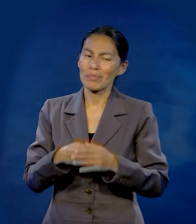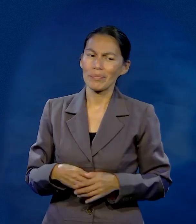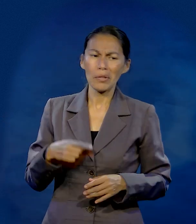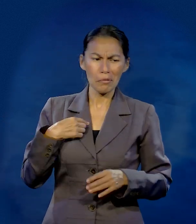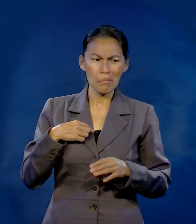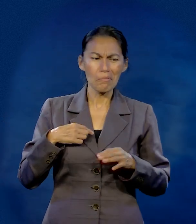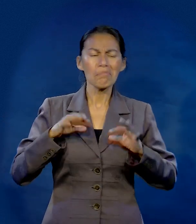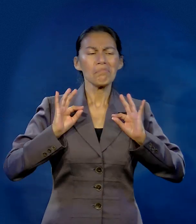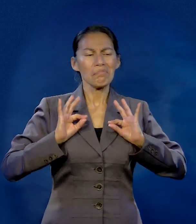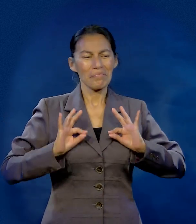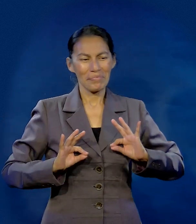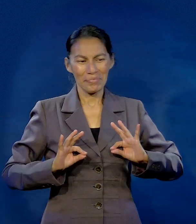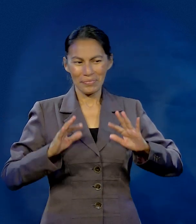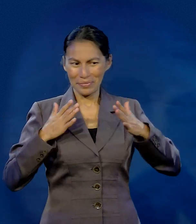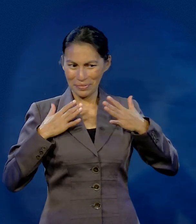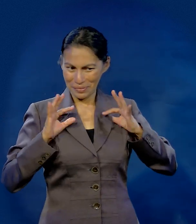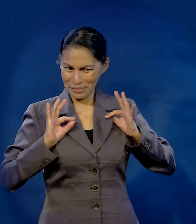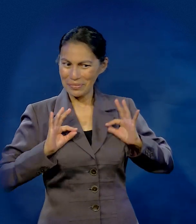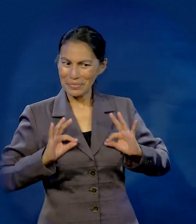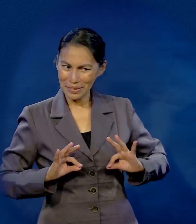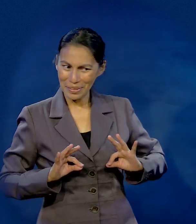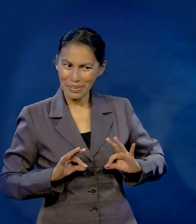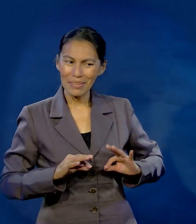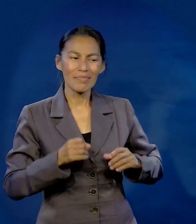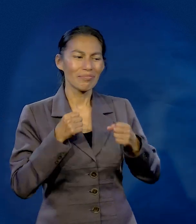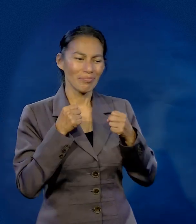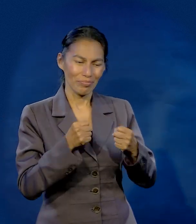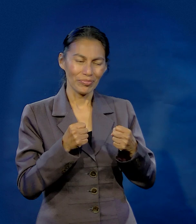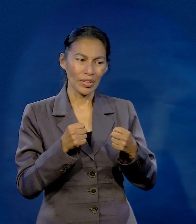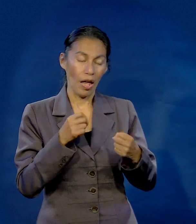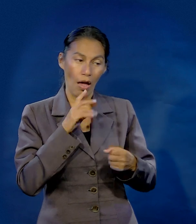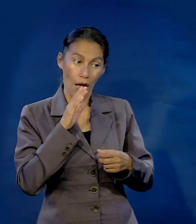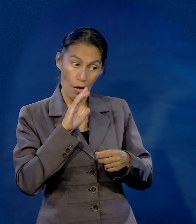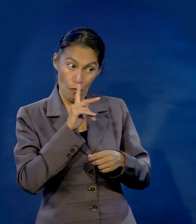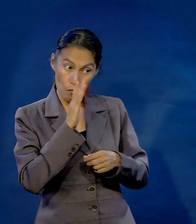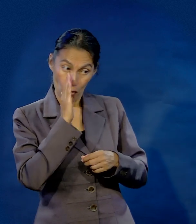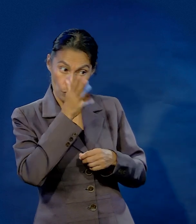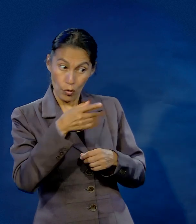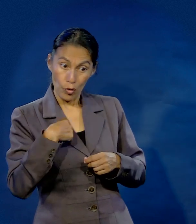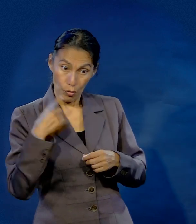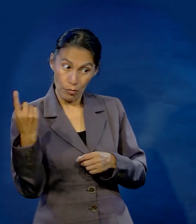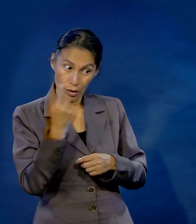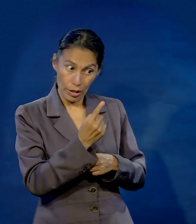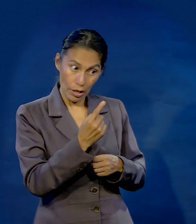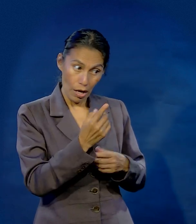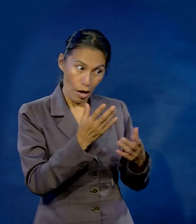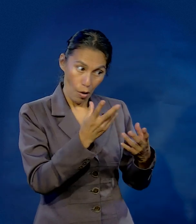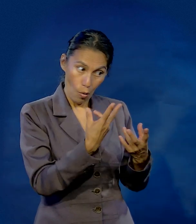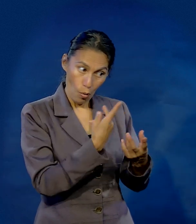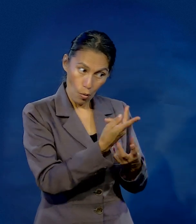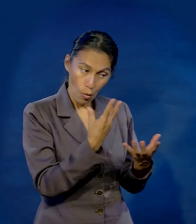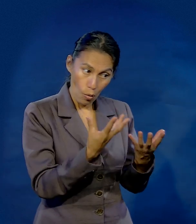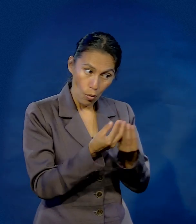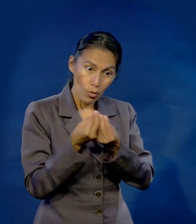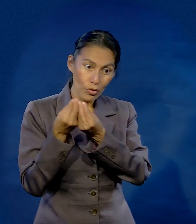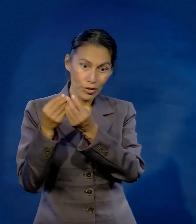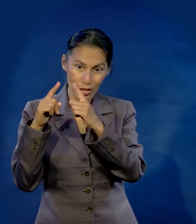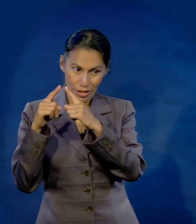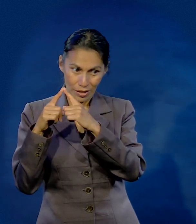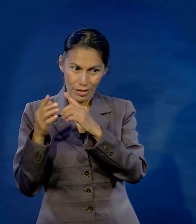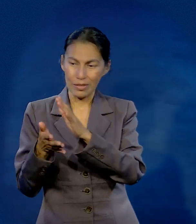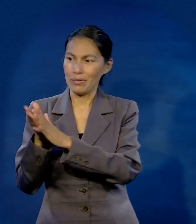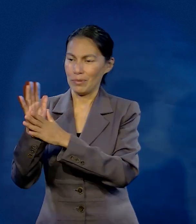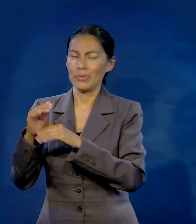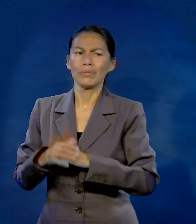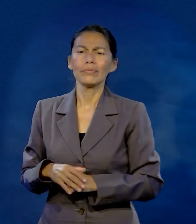que me gustan mucho Y de quién se llama Alejandro Bullón y Andrés Portes me dice y mi esposa me deja verlos porque ella